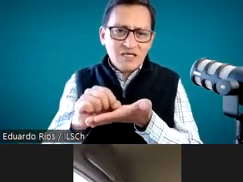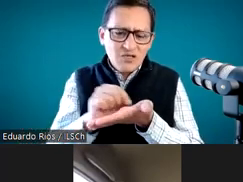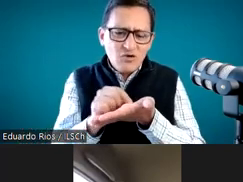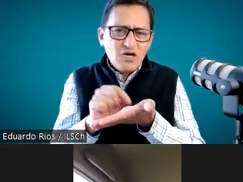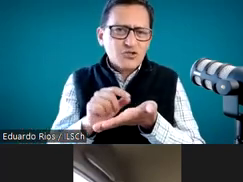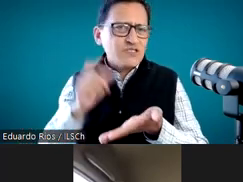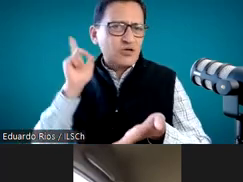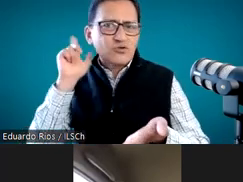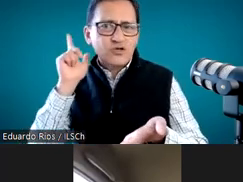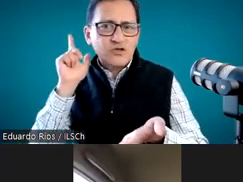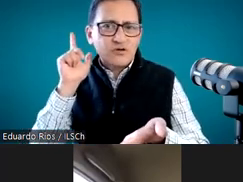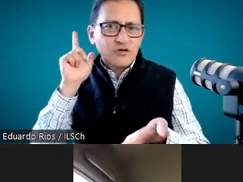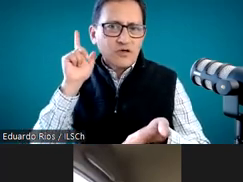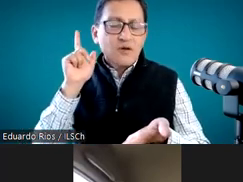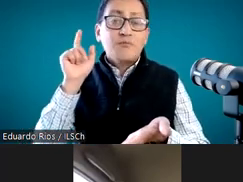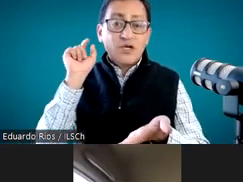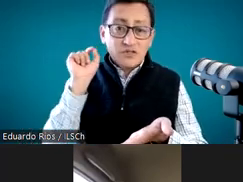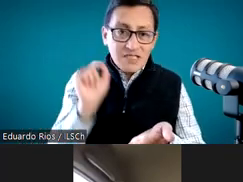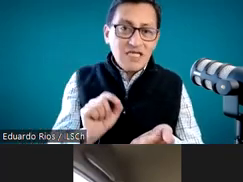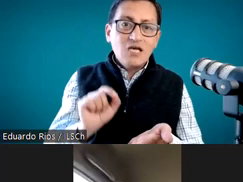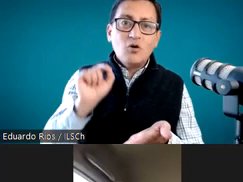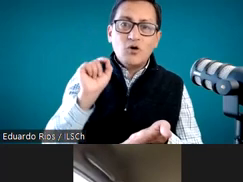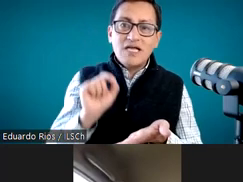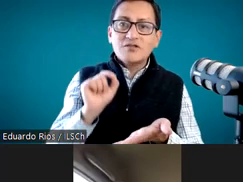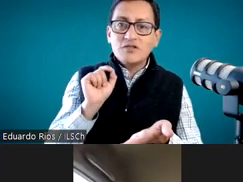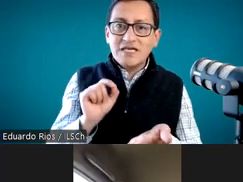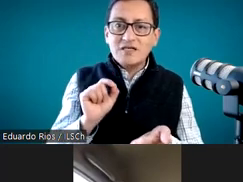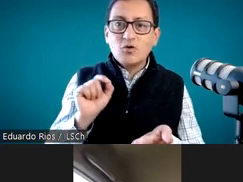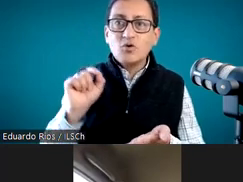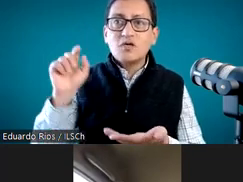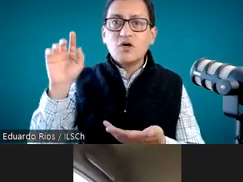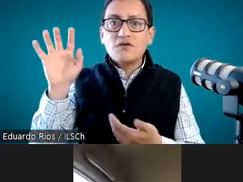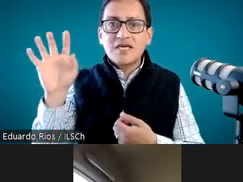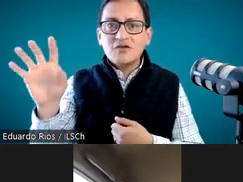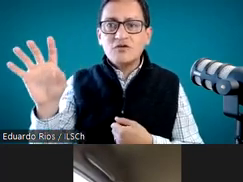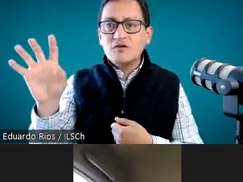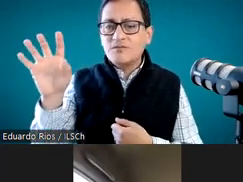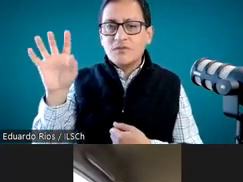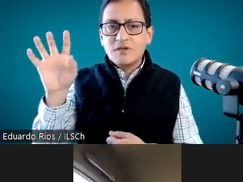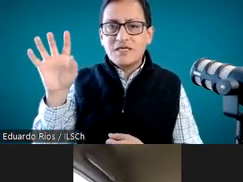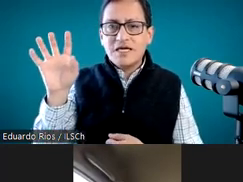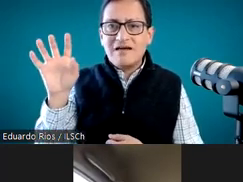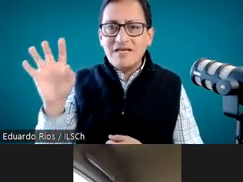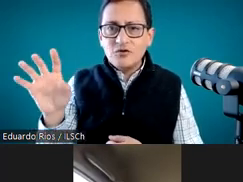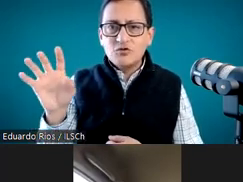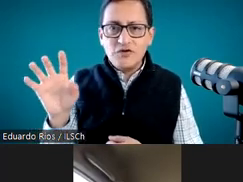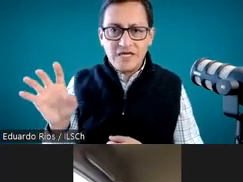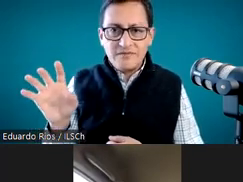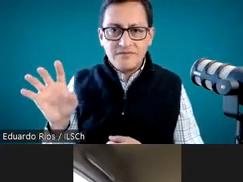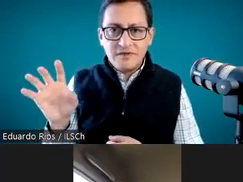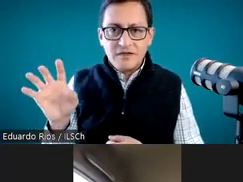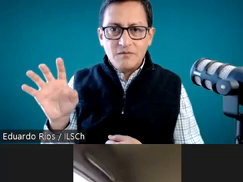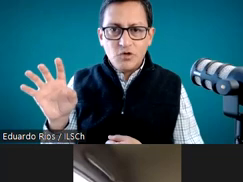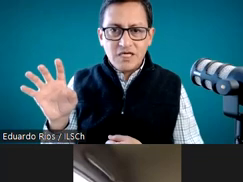grafema y no lo asocia con un sonido, pero sí lo puede asociar con un objeto que él ha visto en su